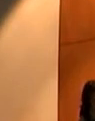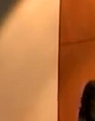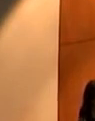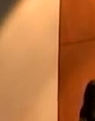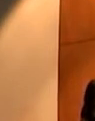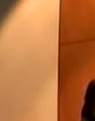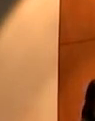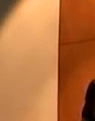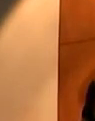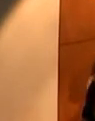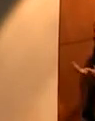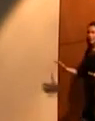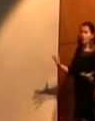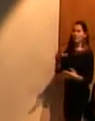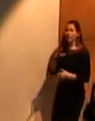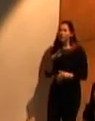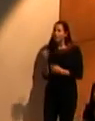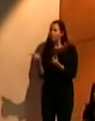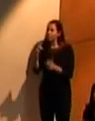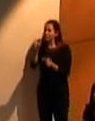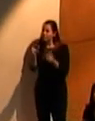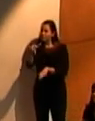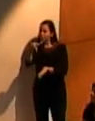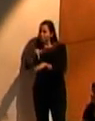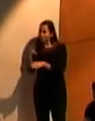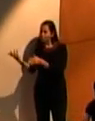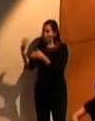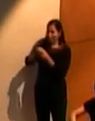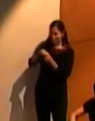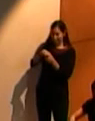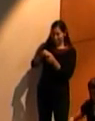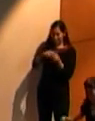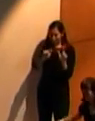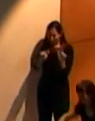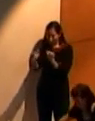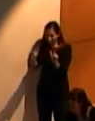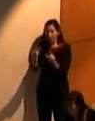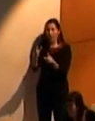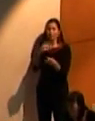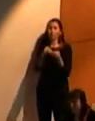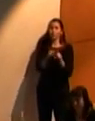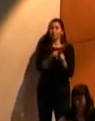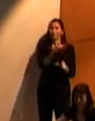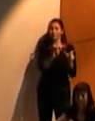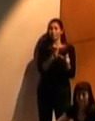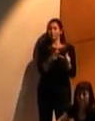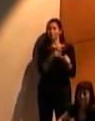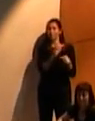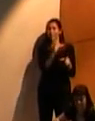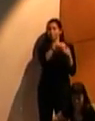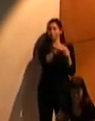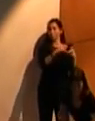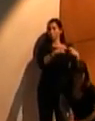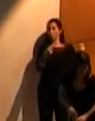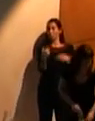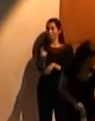Donc il y a plusieurs participants dans la salle, plusieurs encadrants aussi, des structures partenaires. Donc pour ceux qui le souhaitent,